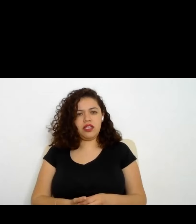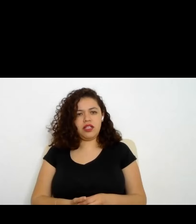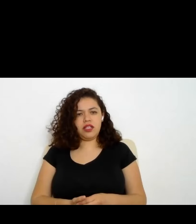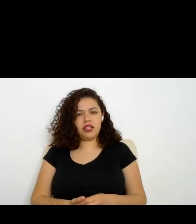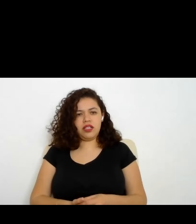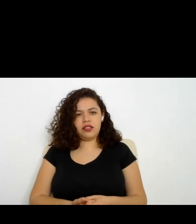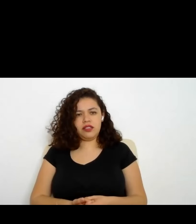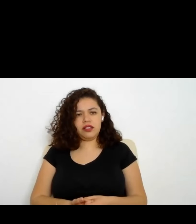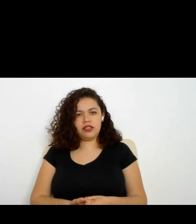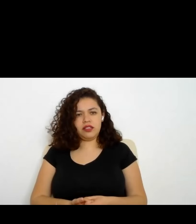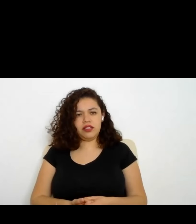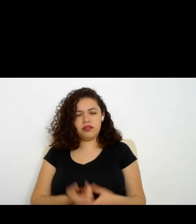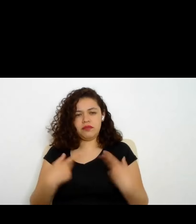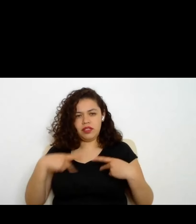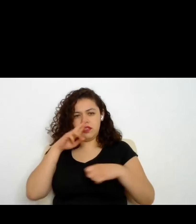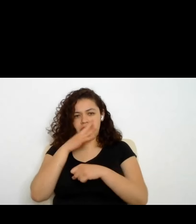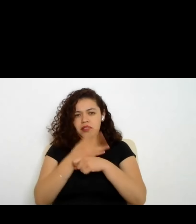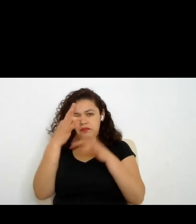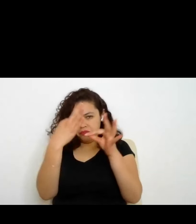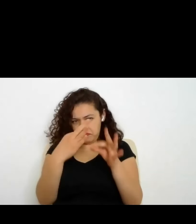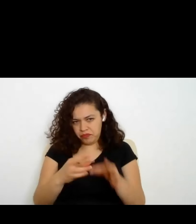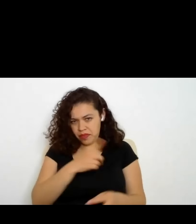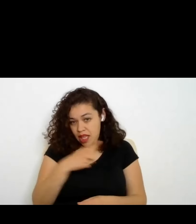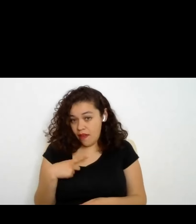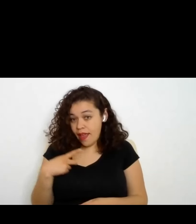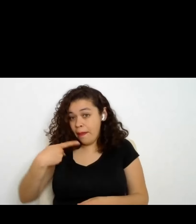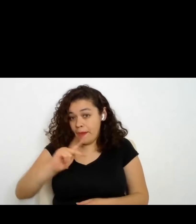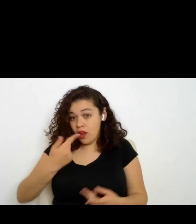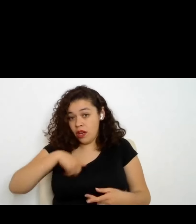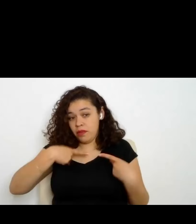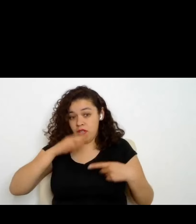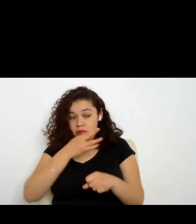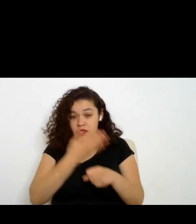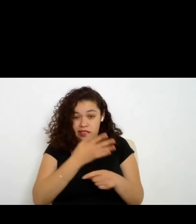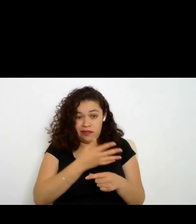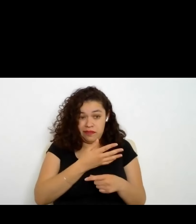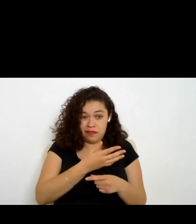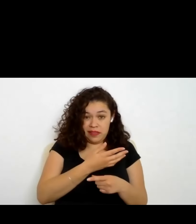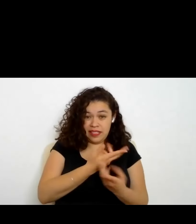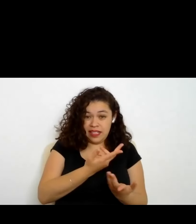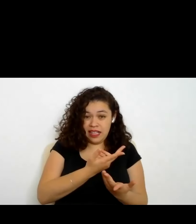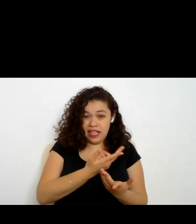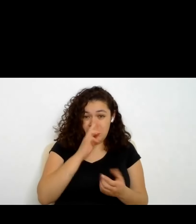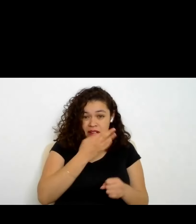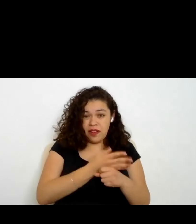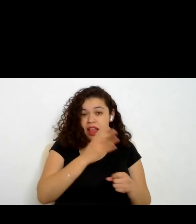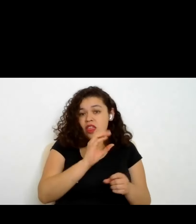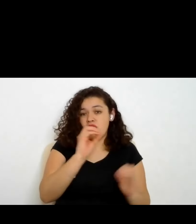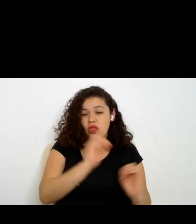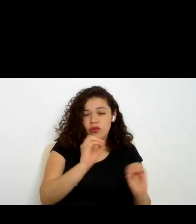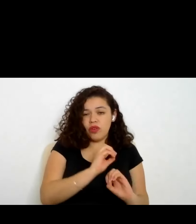los responsables deben de cumplir, pero pues que no depende mucho del responsable, que más bien depende de nosotros titulares, de